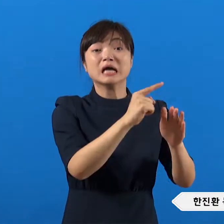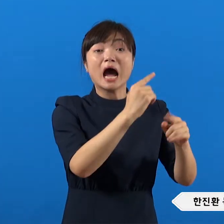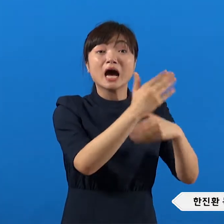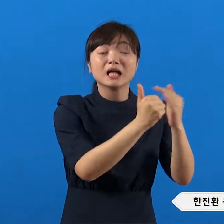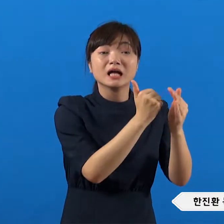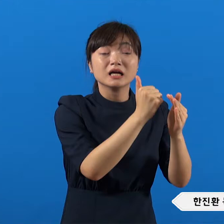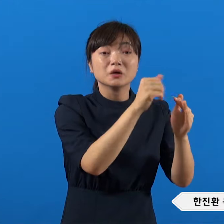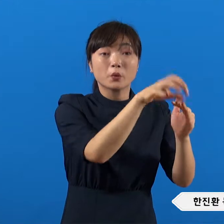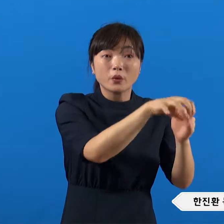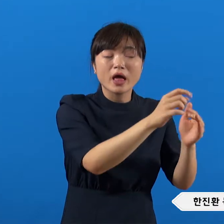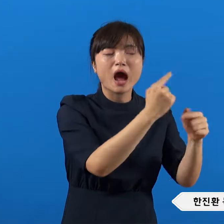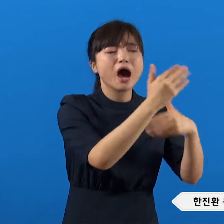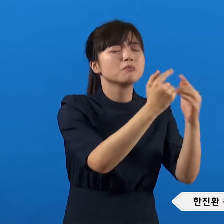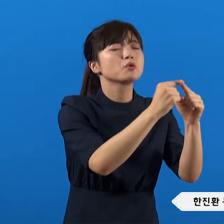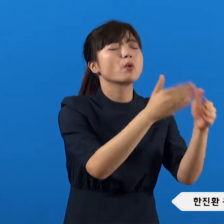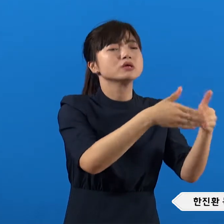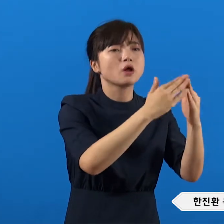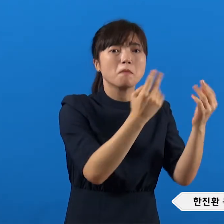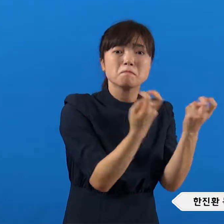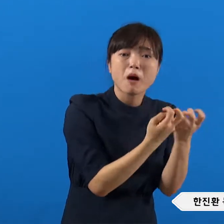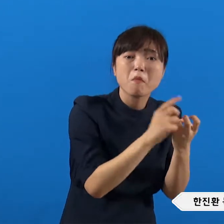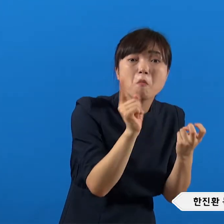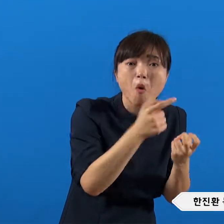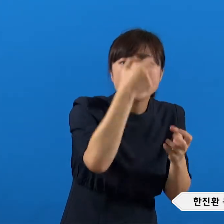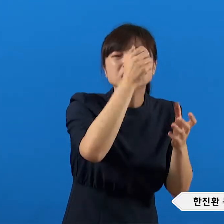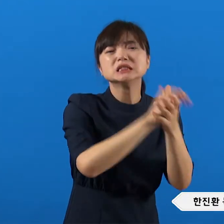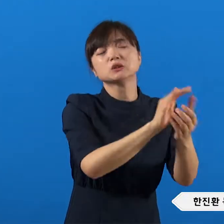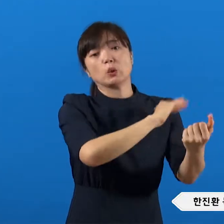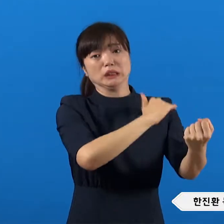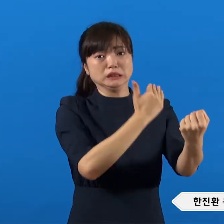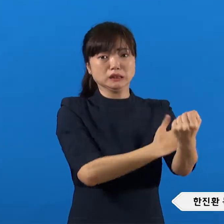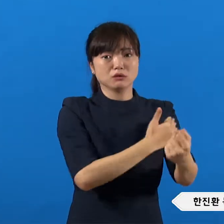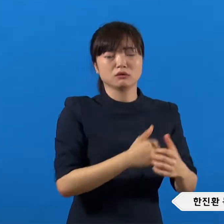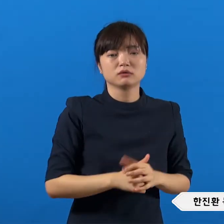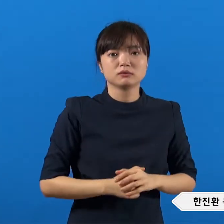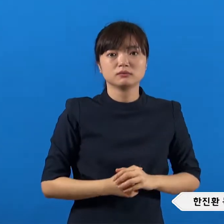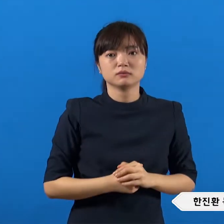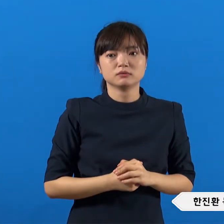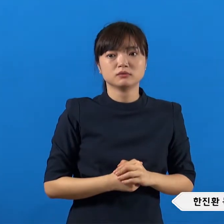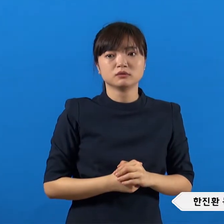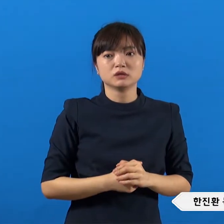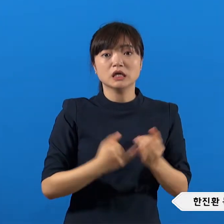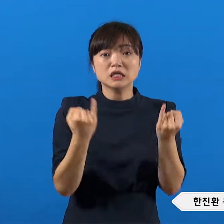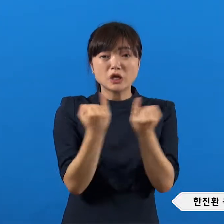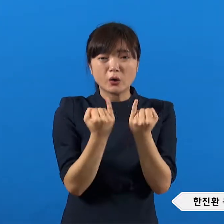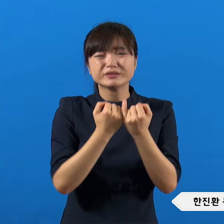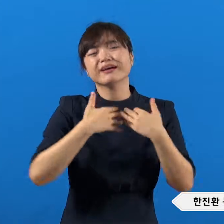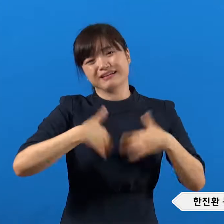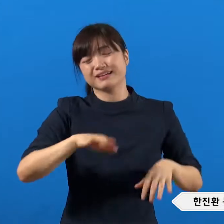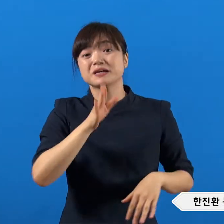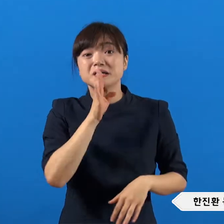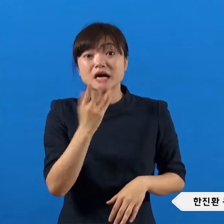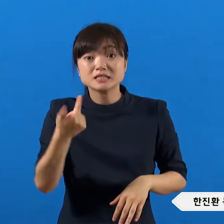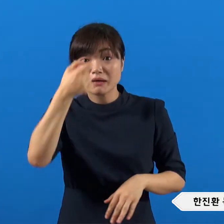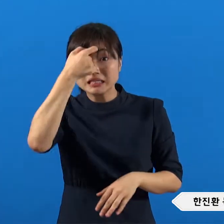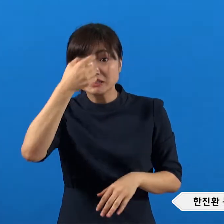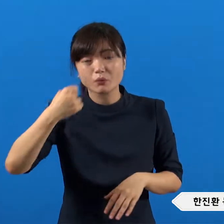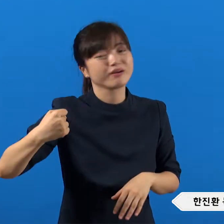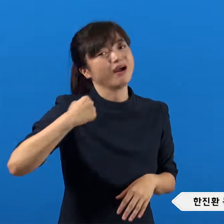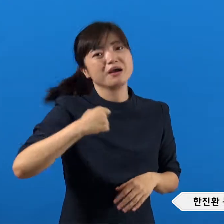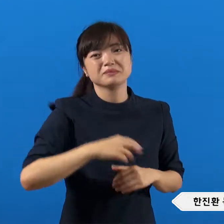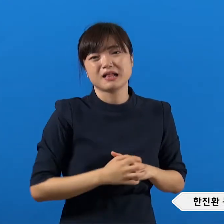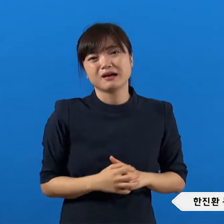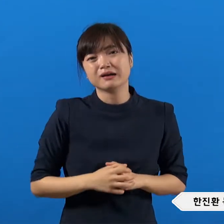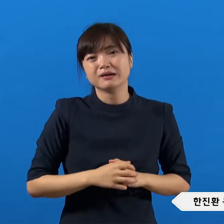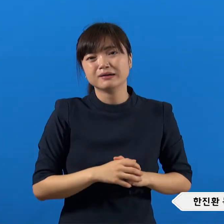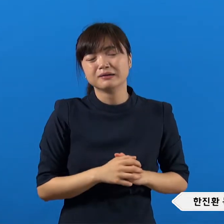우뚝 세워질 수 있었던 것은 오직 기도의 능력이었습니다. 여성은 약하지만 기도는 강했습니다.